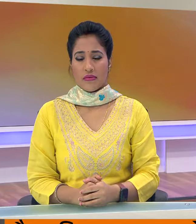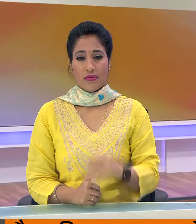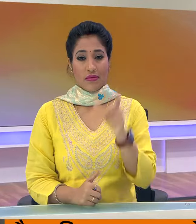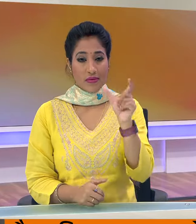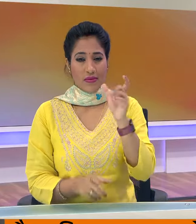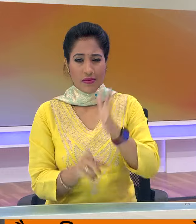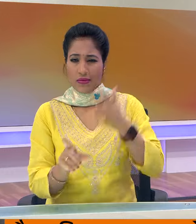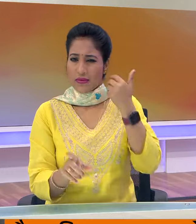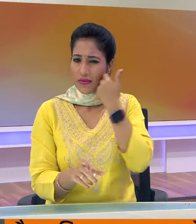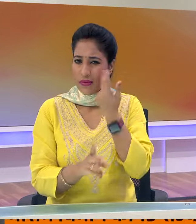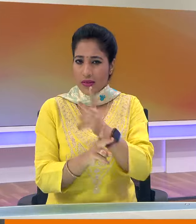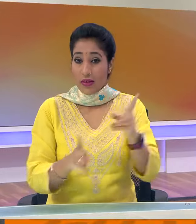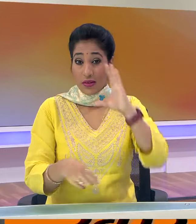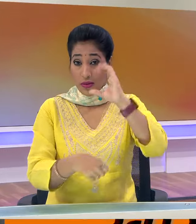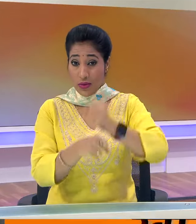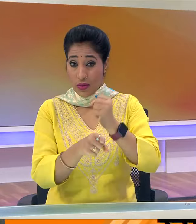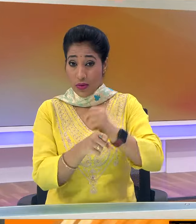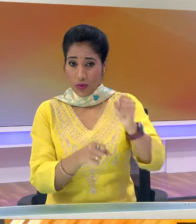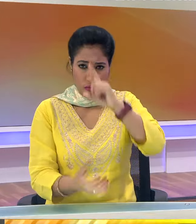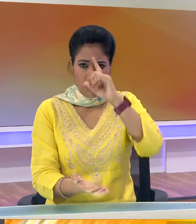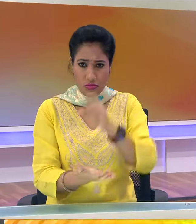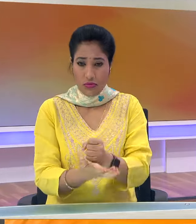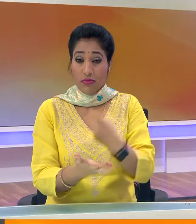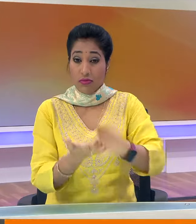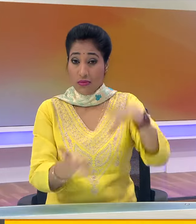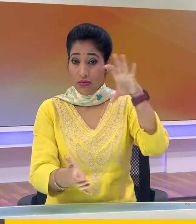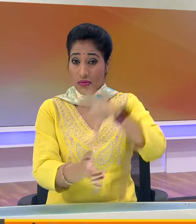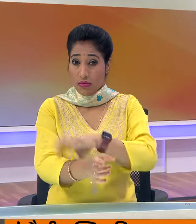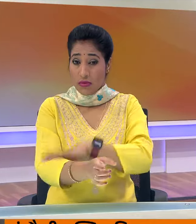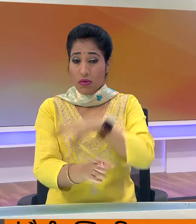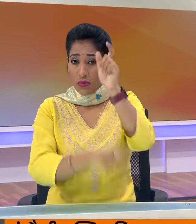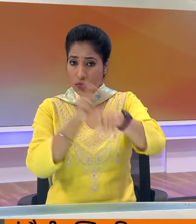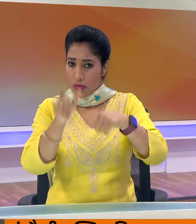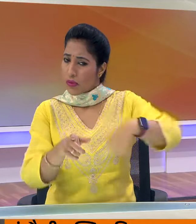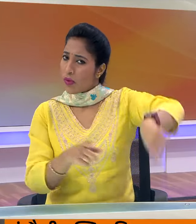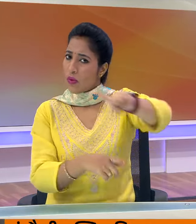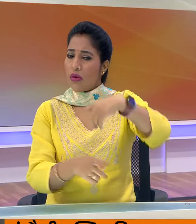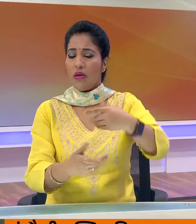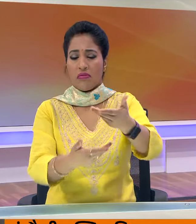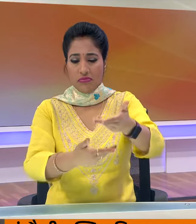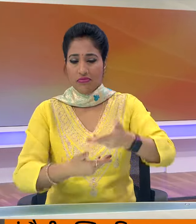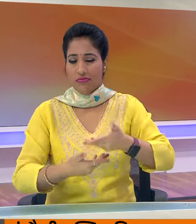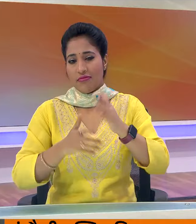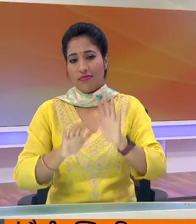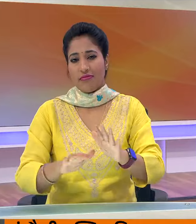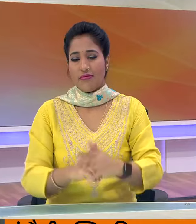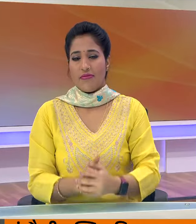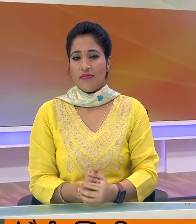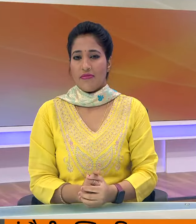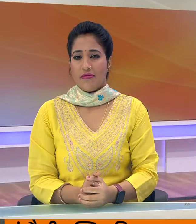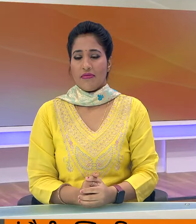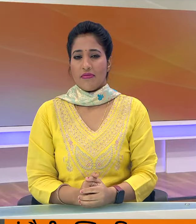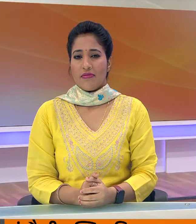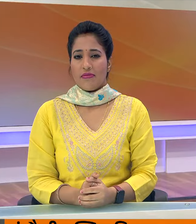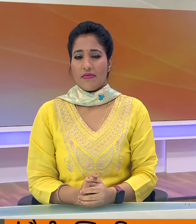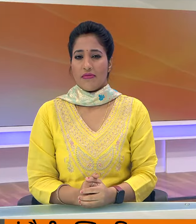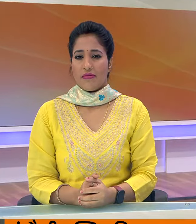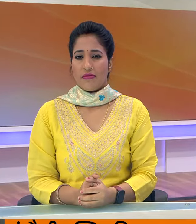आयुष्मान योजना पर केंद्र सरकार के निर्णय को राजस्थान की जनता भी स्वागत कर रही है।